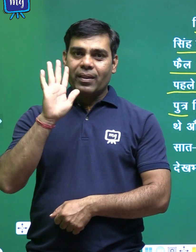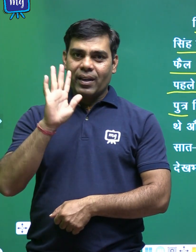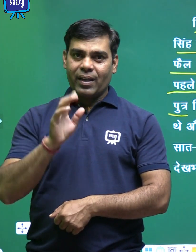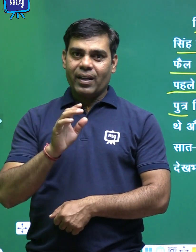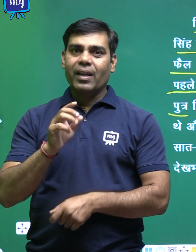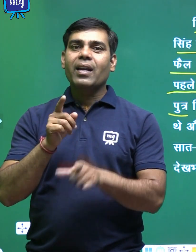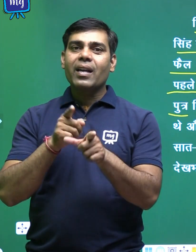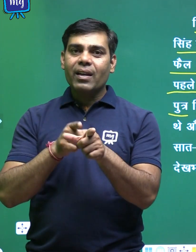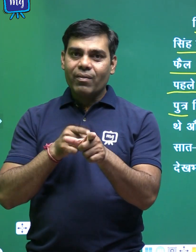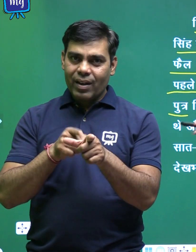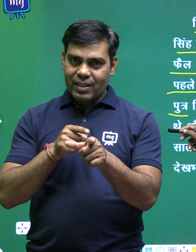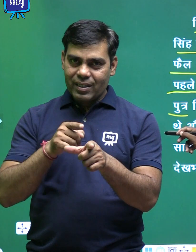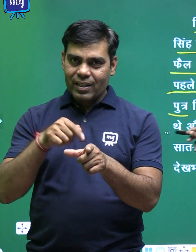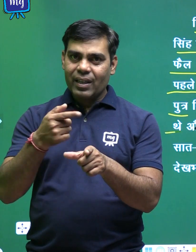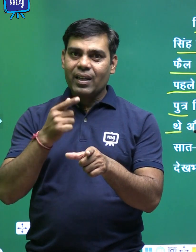वर्ष के थे